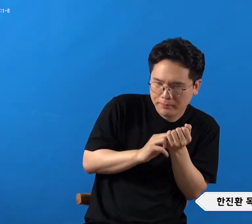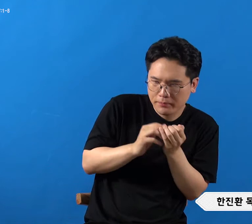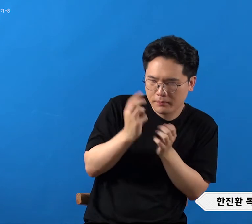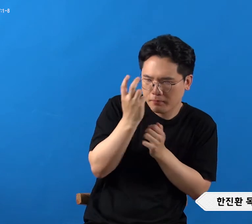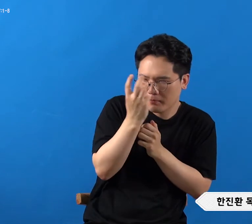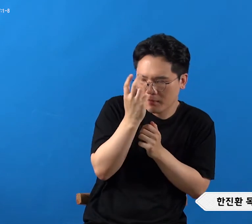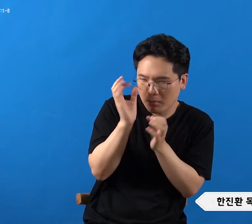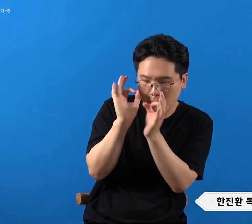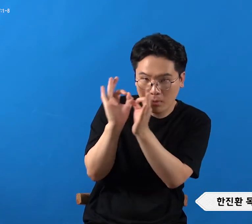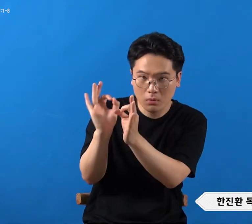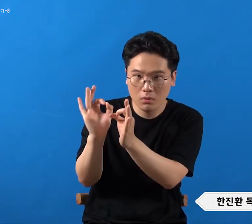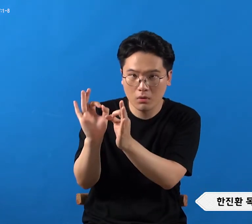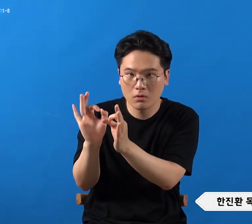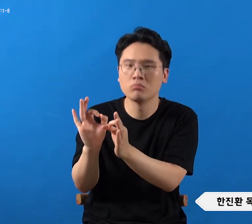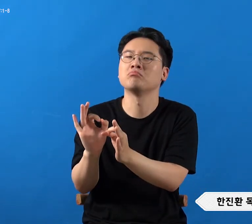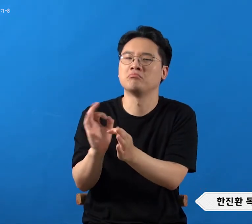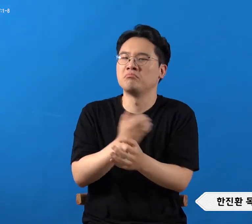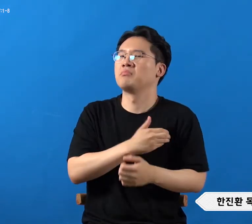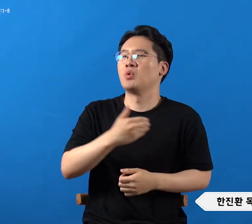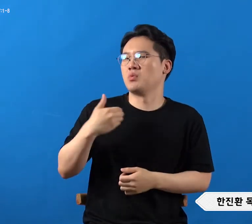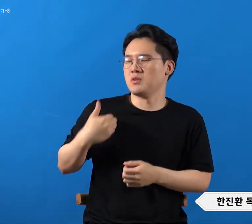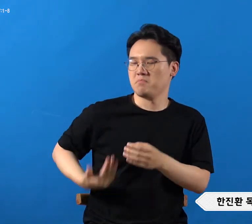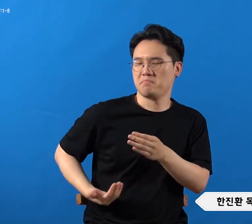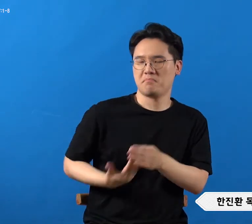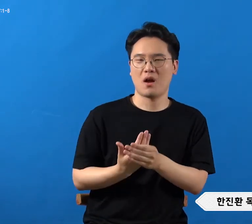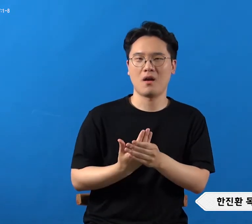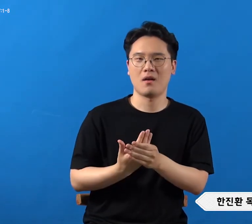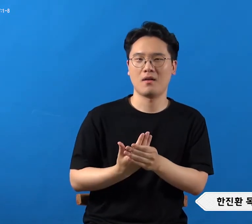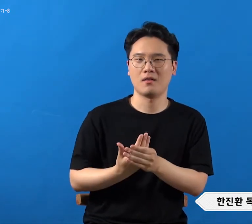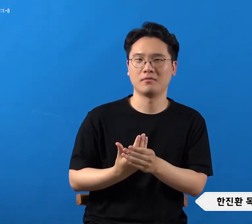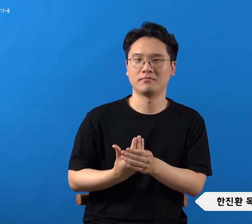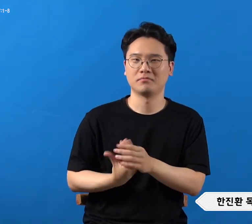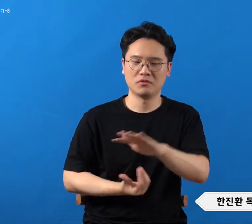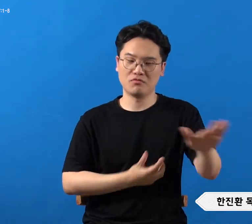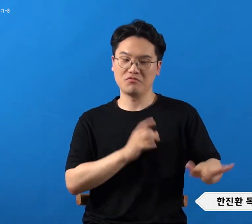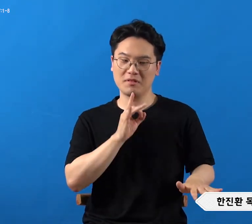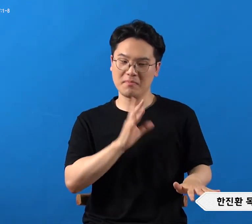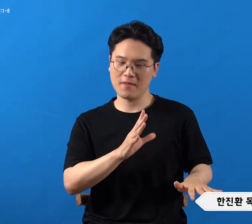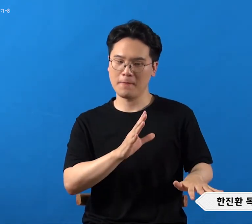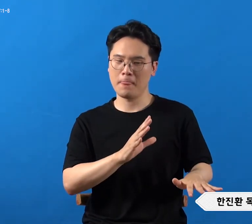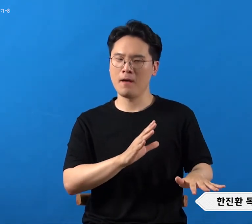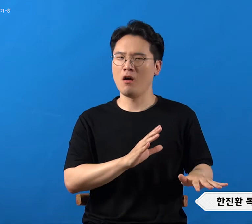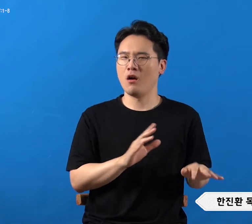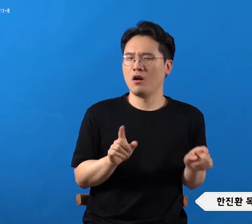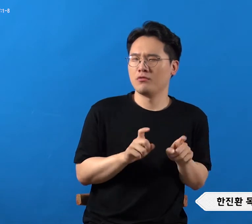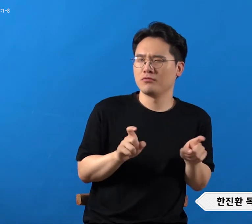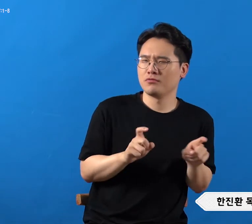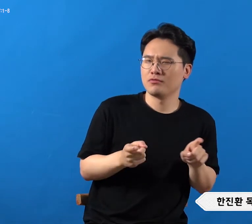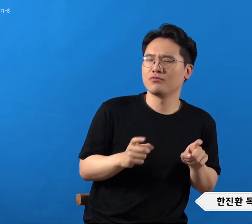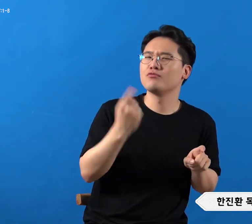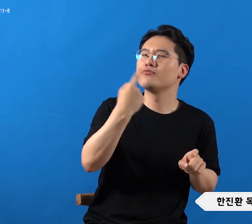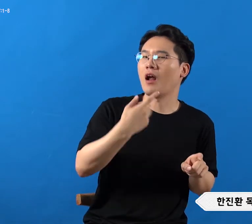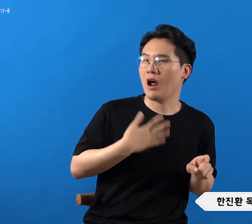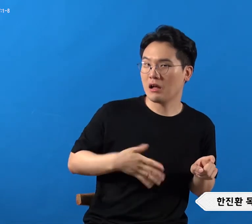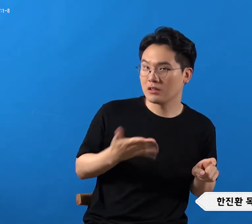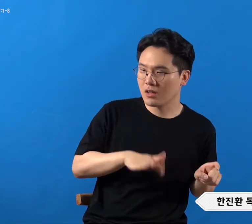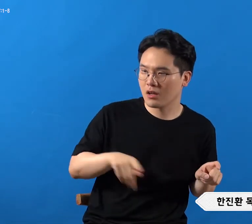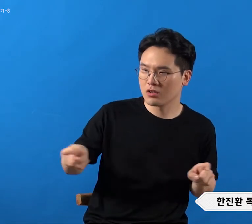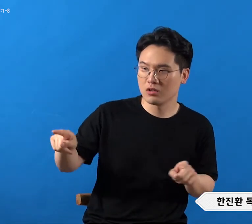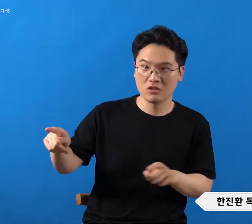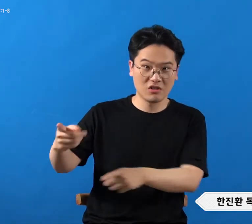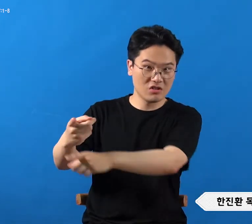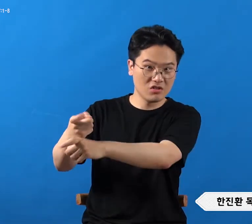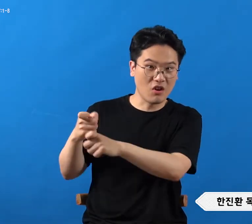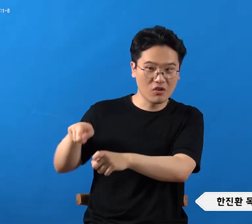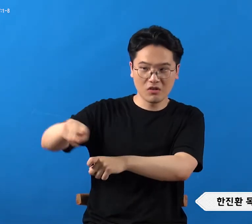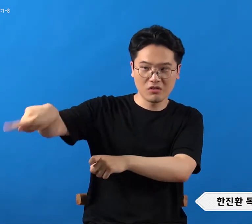그냥 용기가 부쩍 샘솟기를 시작했습니다. 우리만 두려운 줄 알았더니 적들은 우리보다 더 두려워